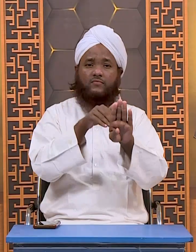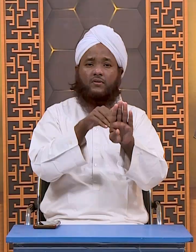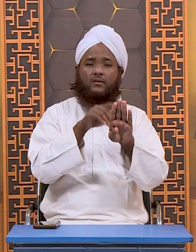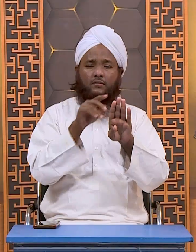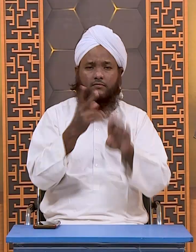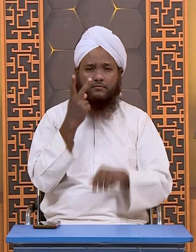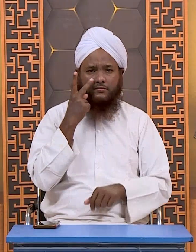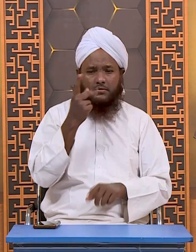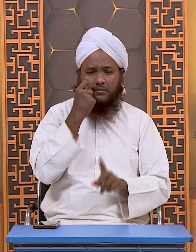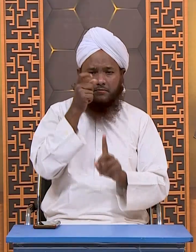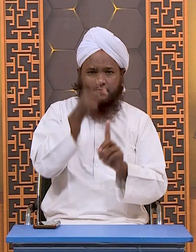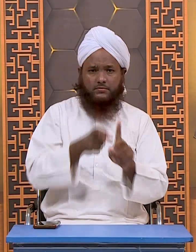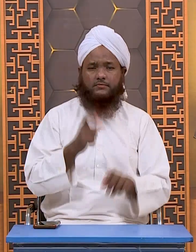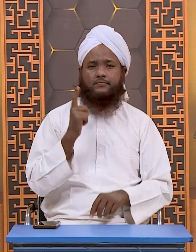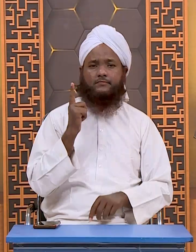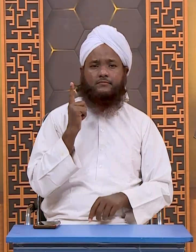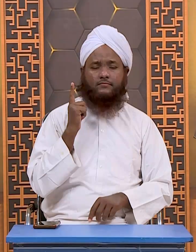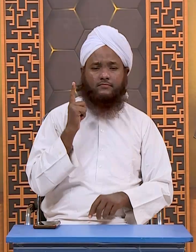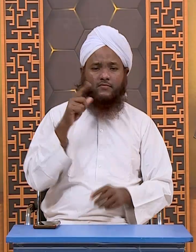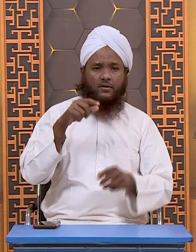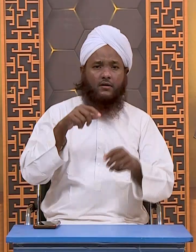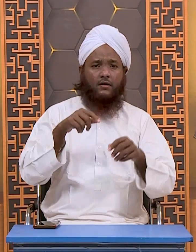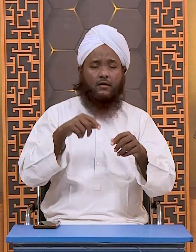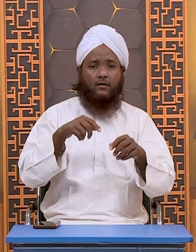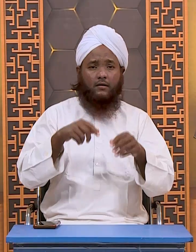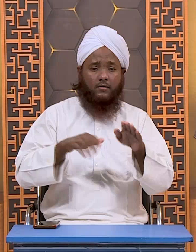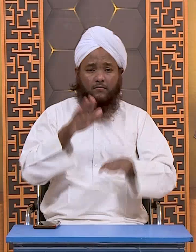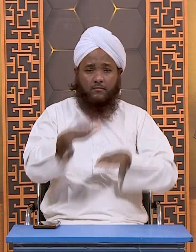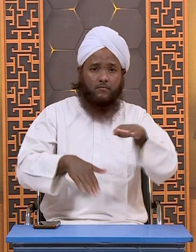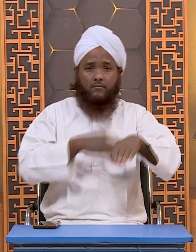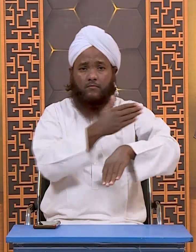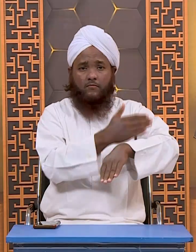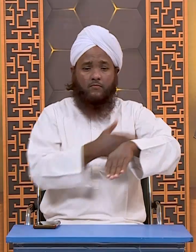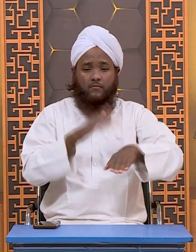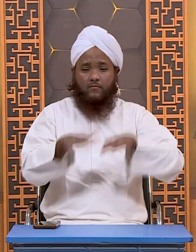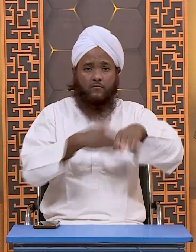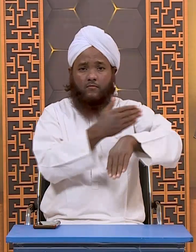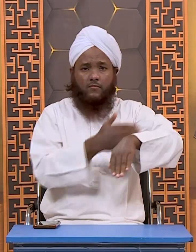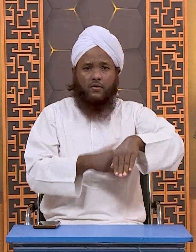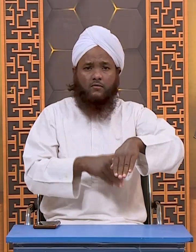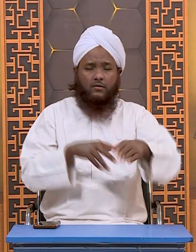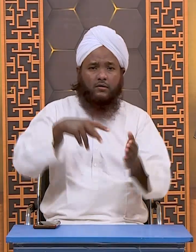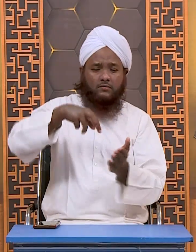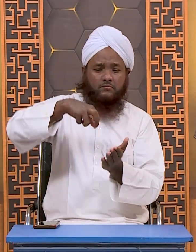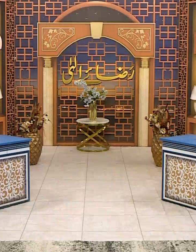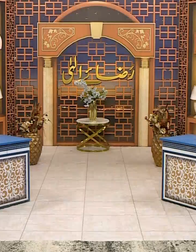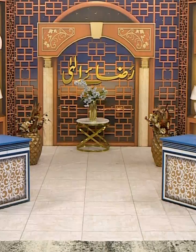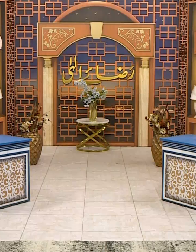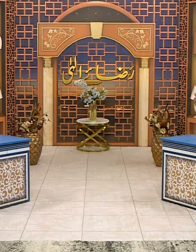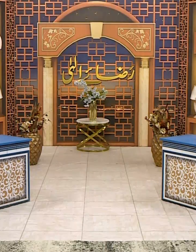पर एक शख्स खड़ा है जिसका पाँव नहीं है, एक टांग नहीं, एक पाँव नहीं है उसका, और वो एक पाँव पर खड़ा हुआ है। वो गुलाम था, मालिक